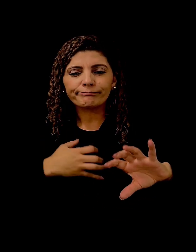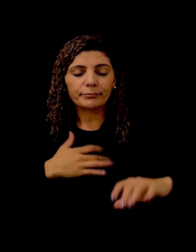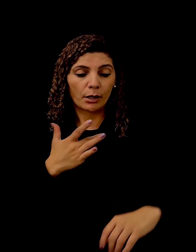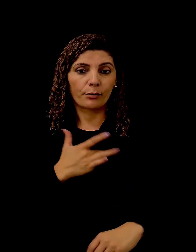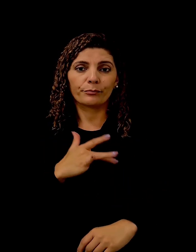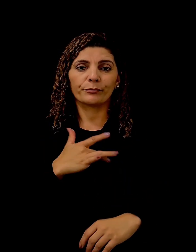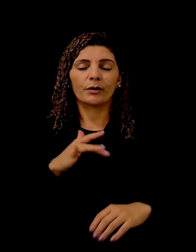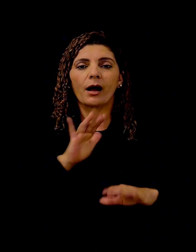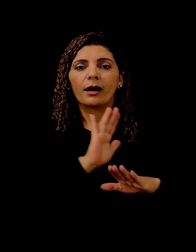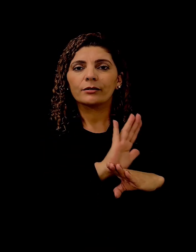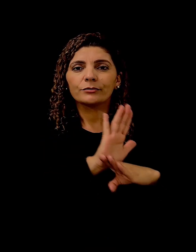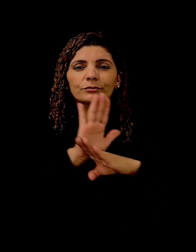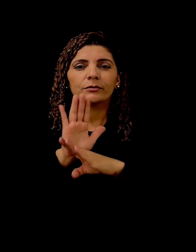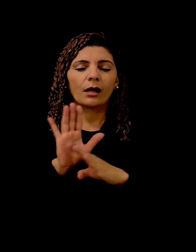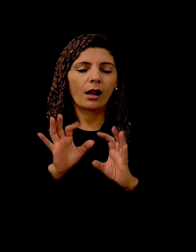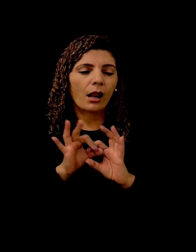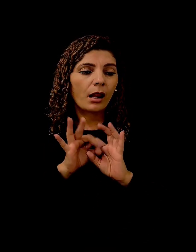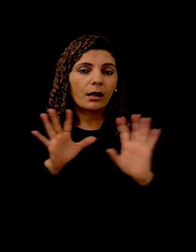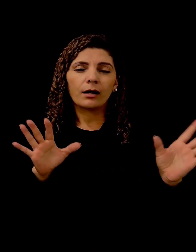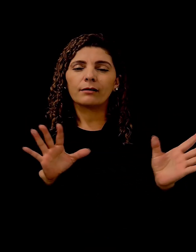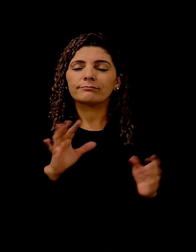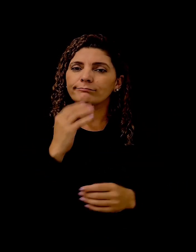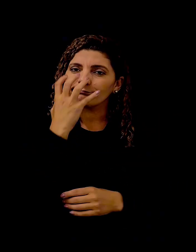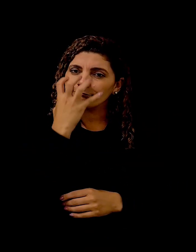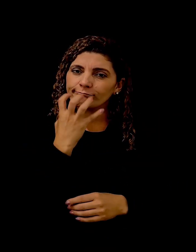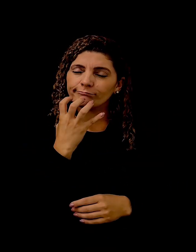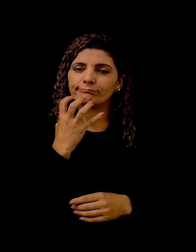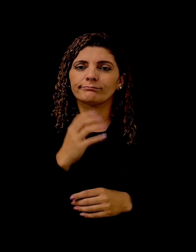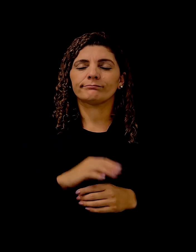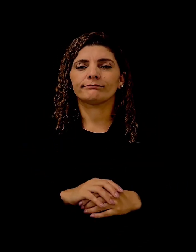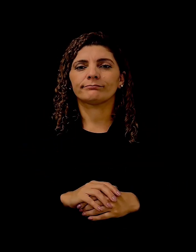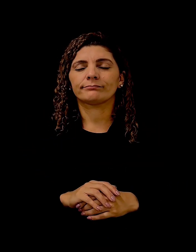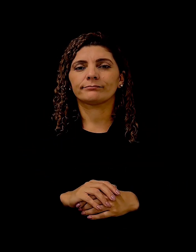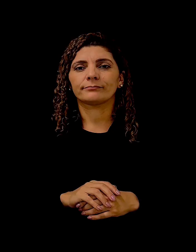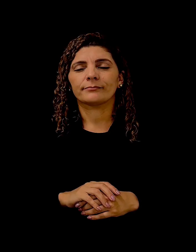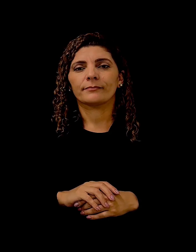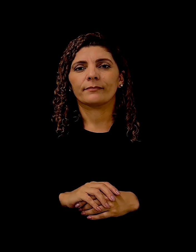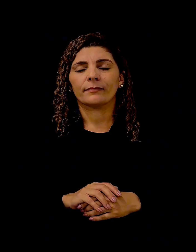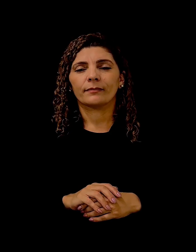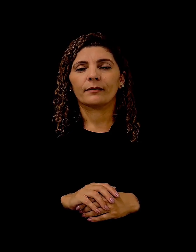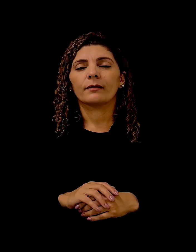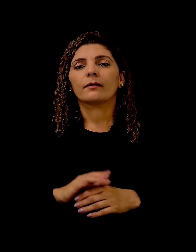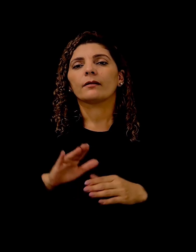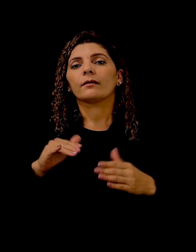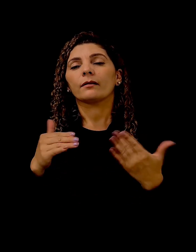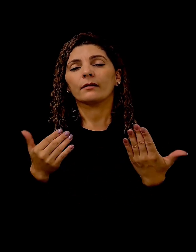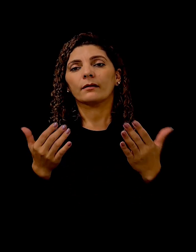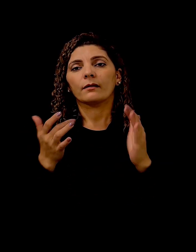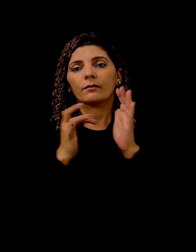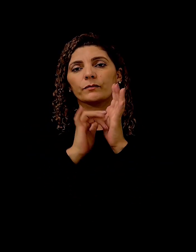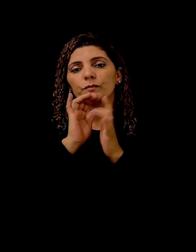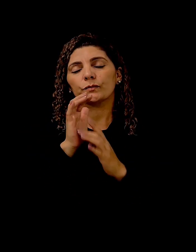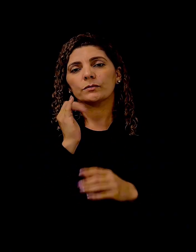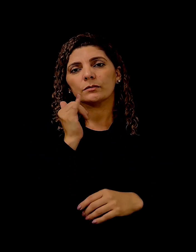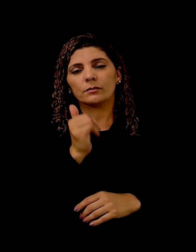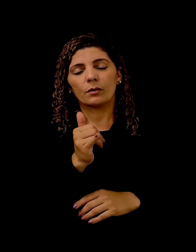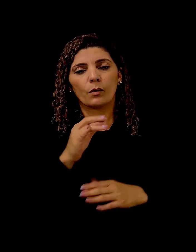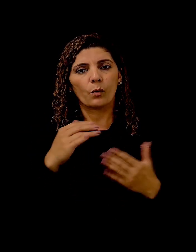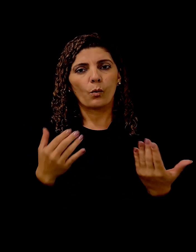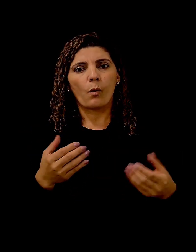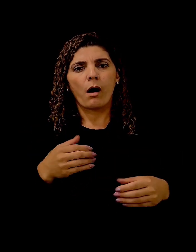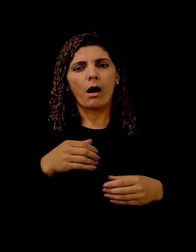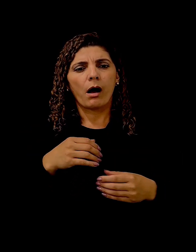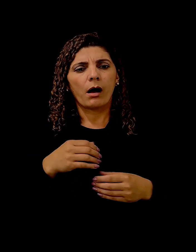faz com sinceridade. Pois ele diz, quando, pois, deres esmola,